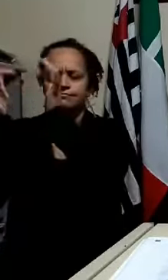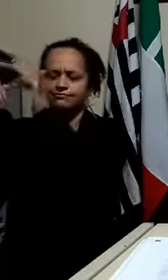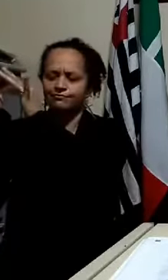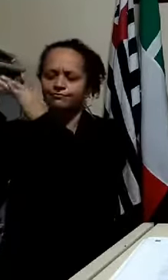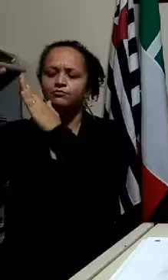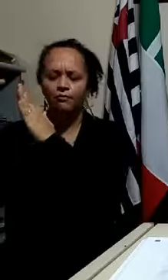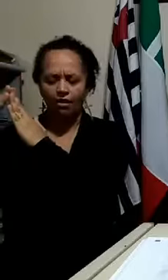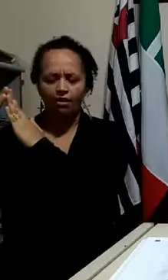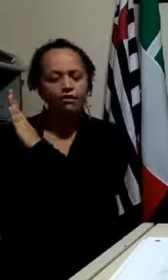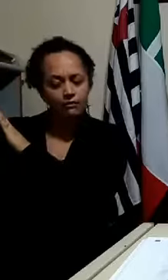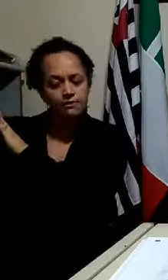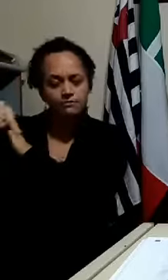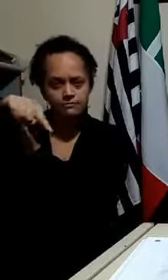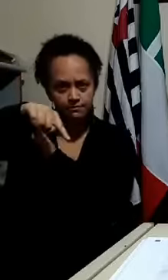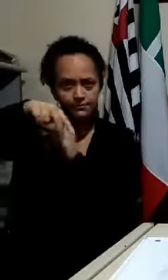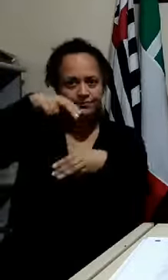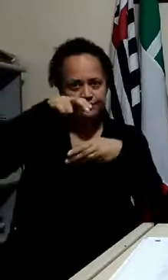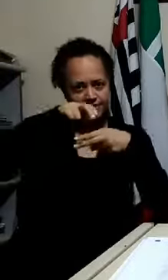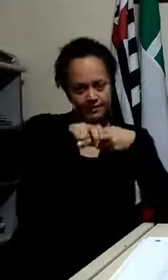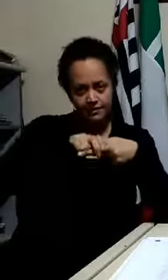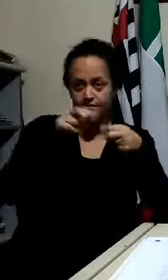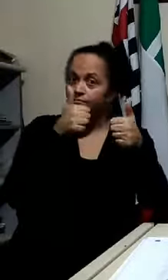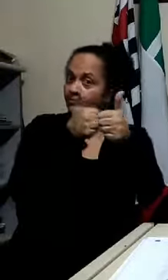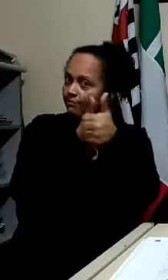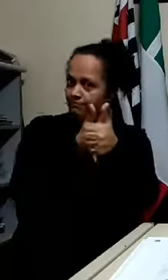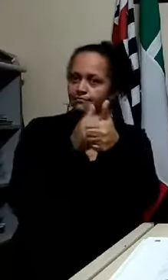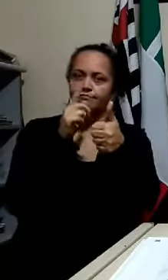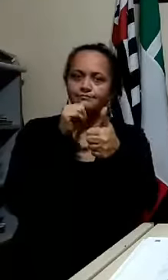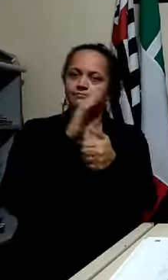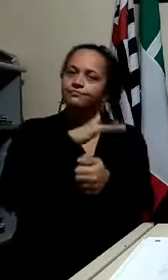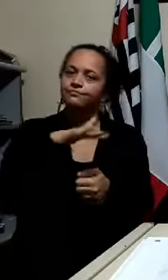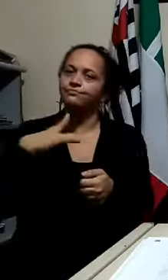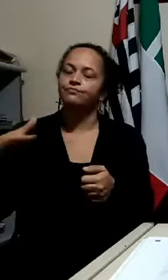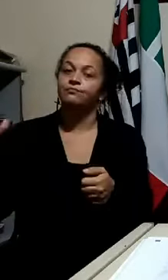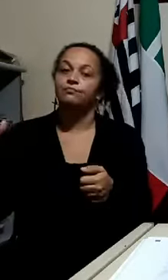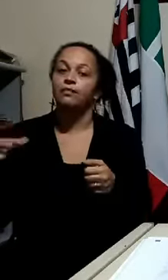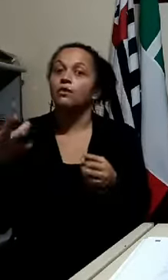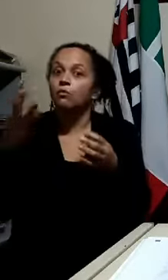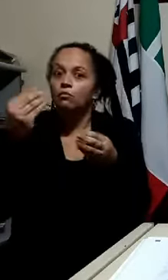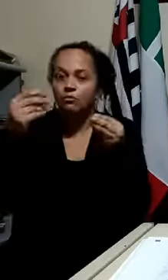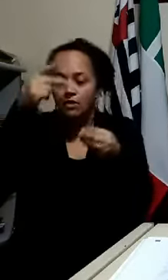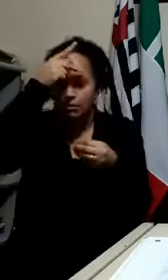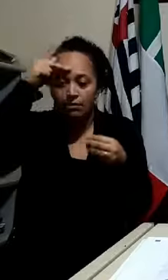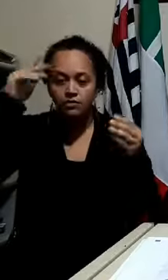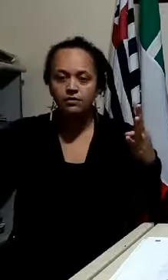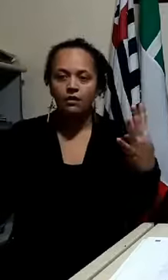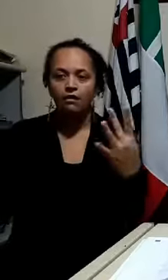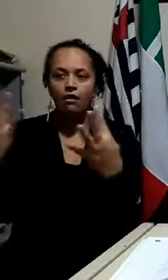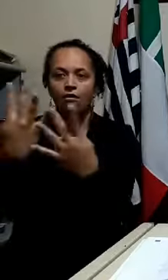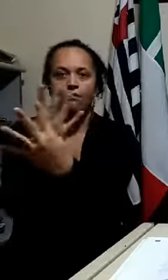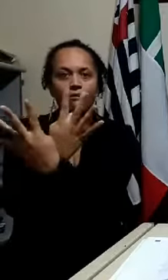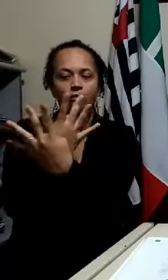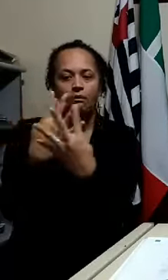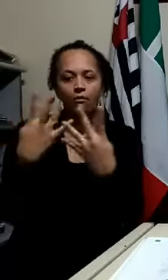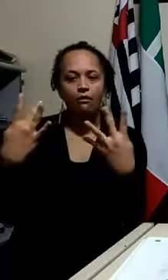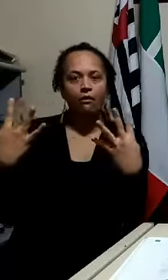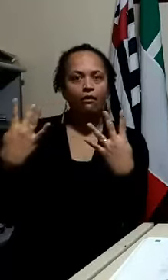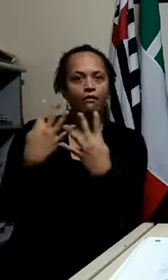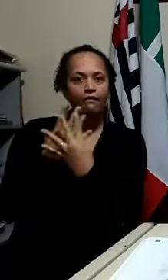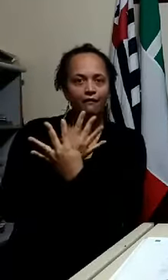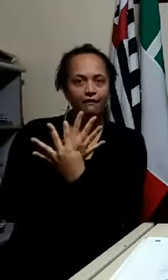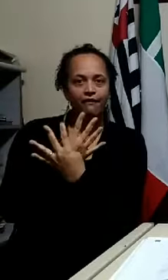casa, assentou-se à beira-mar, e grandes multidões se reuniram perto dele, de modo